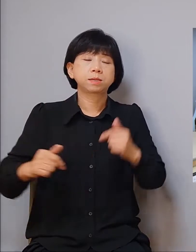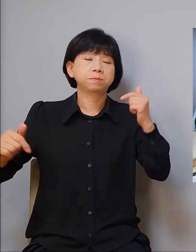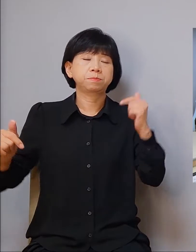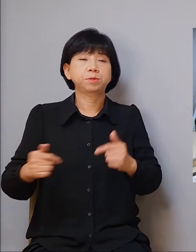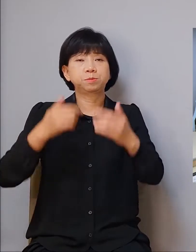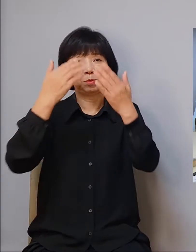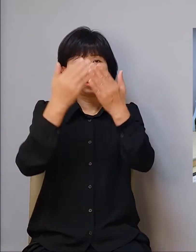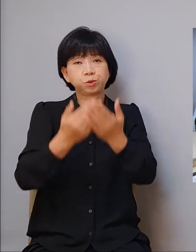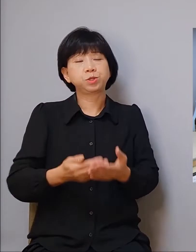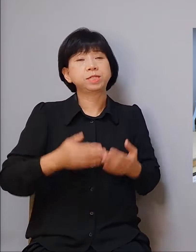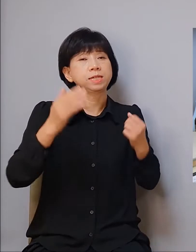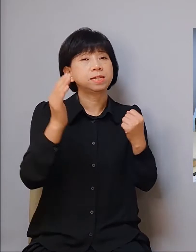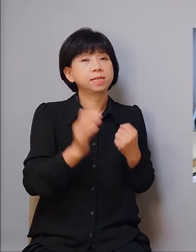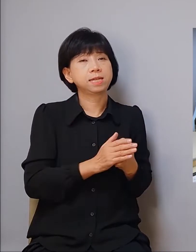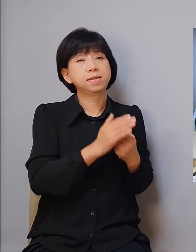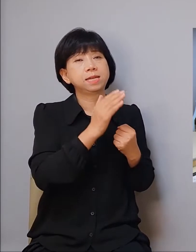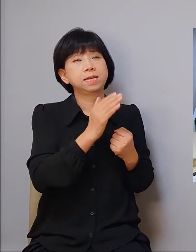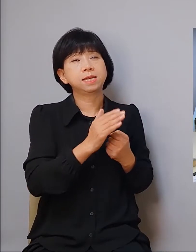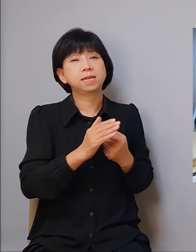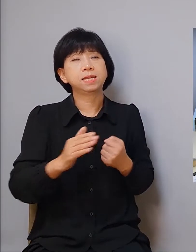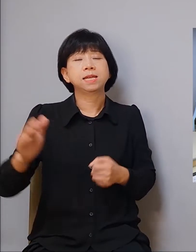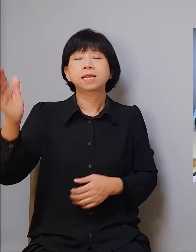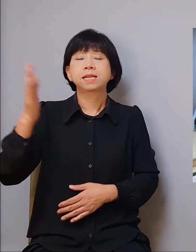영원한 기쁨 주시니